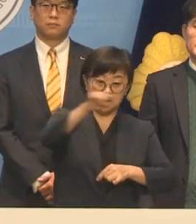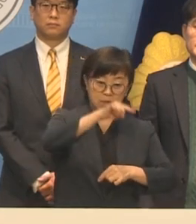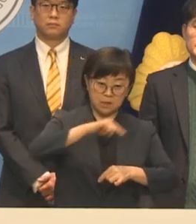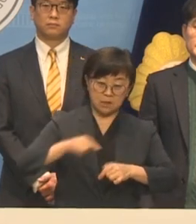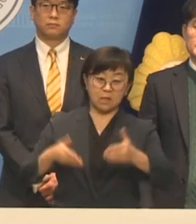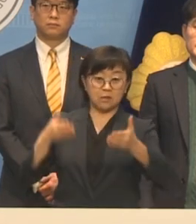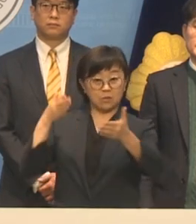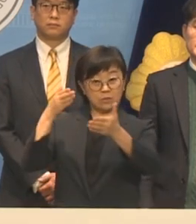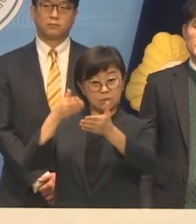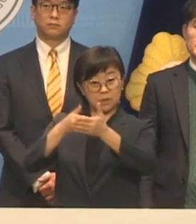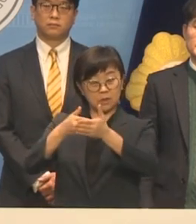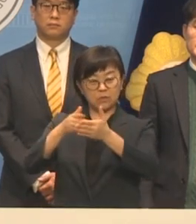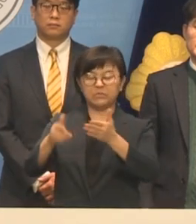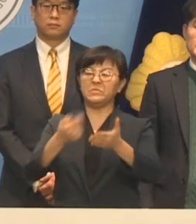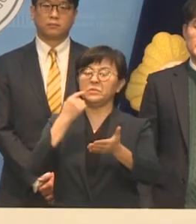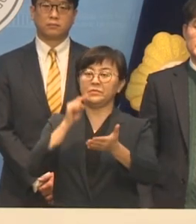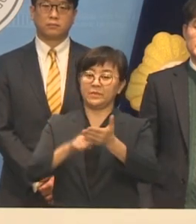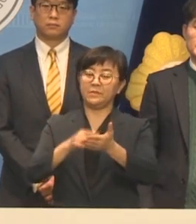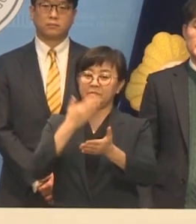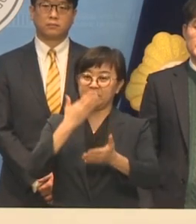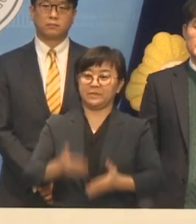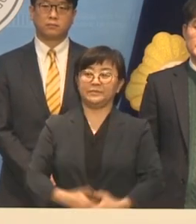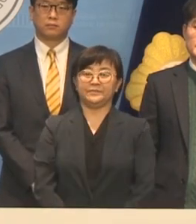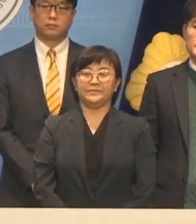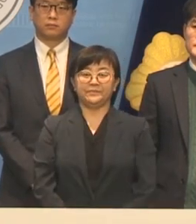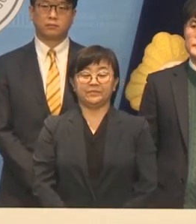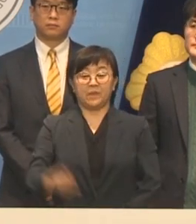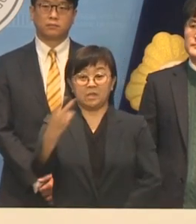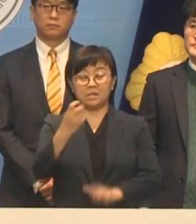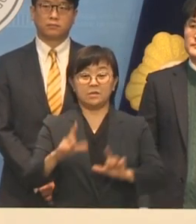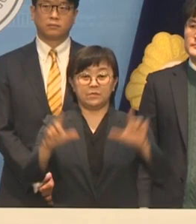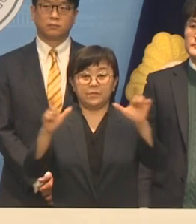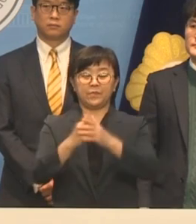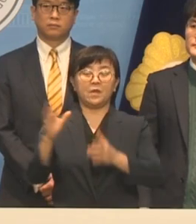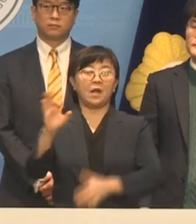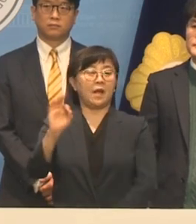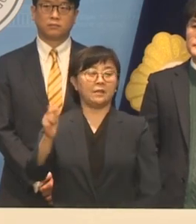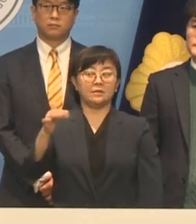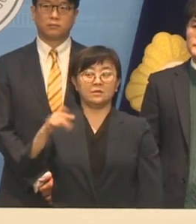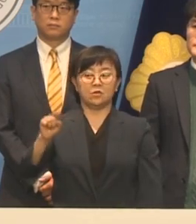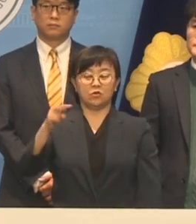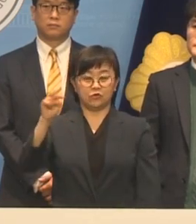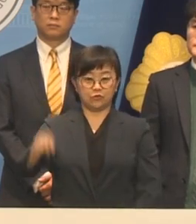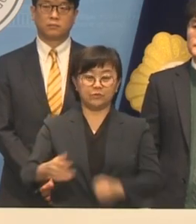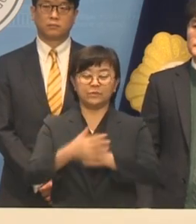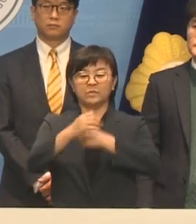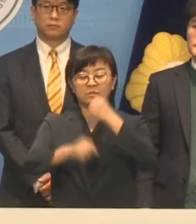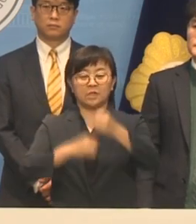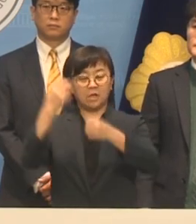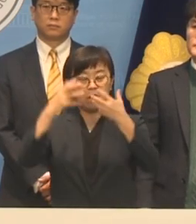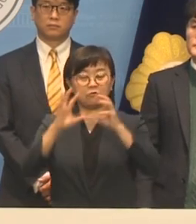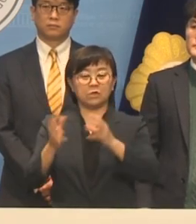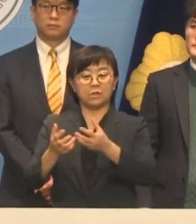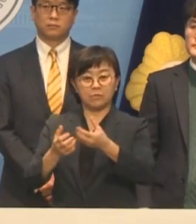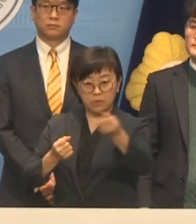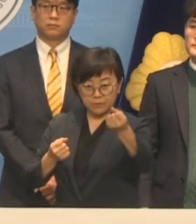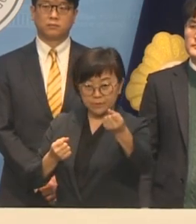종착점은 쉽게 예측할 수 있습니다. 2020년 안철수 씨는 자유한국당에서 떨어져